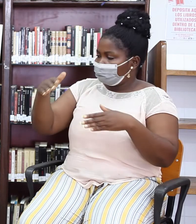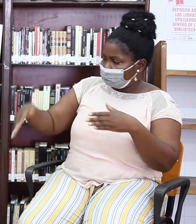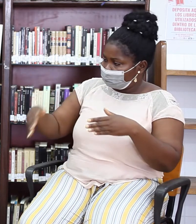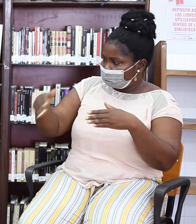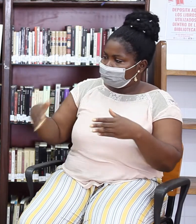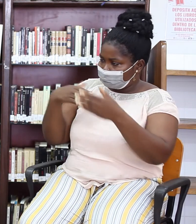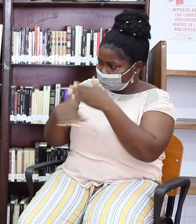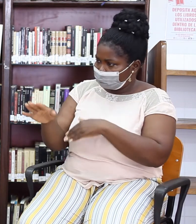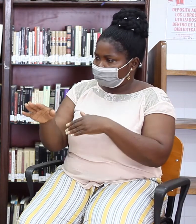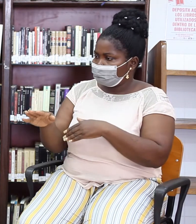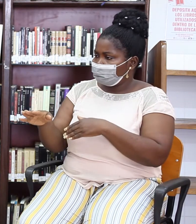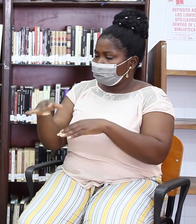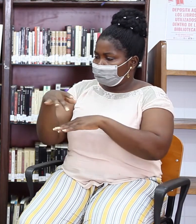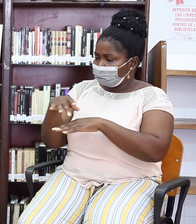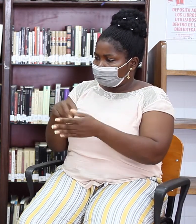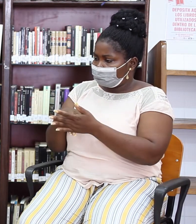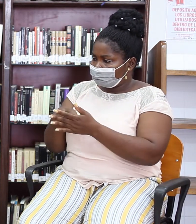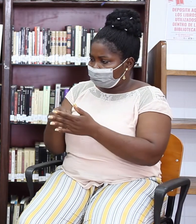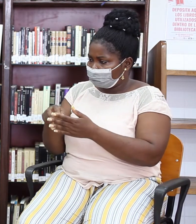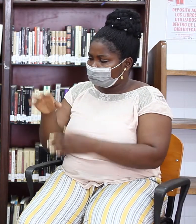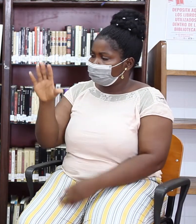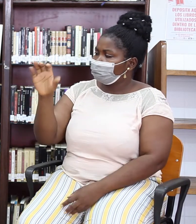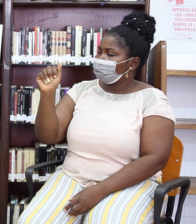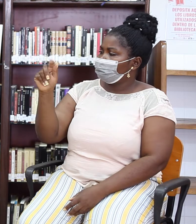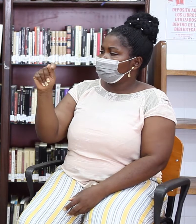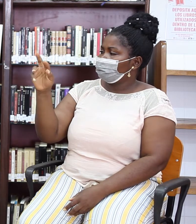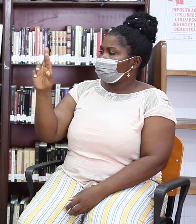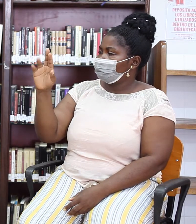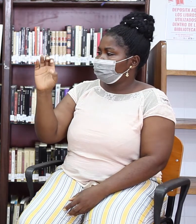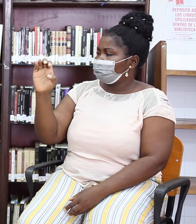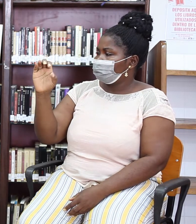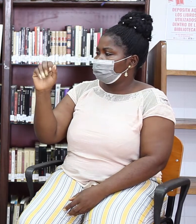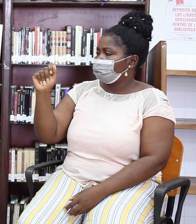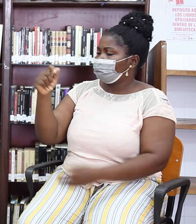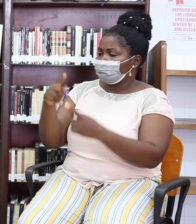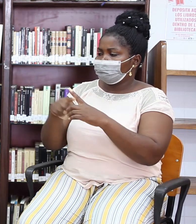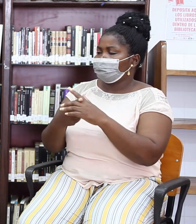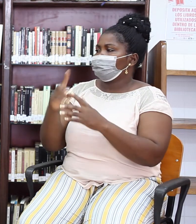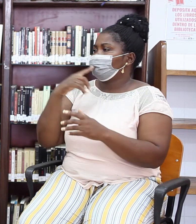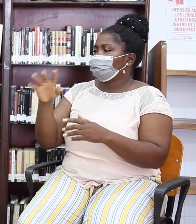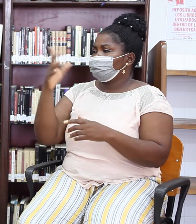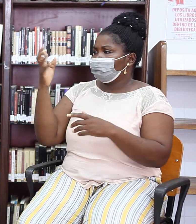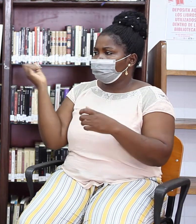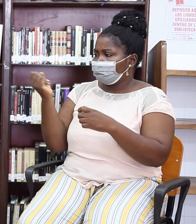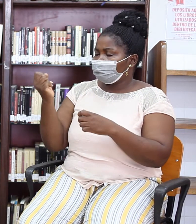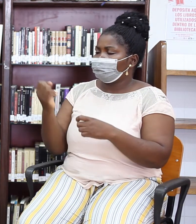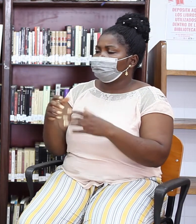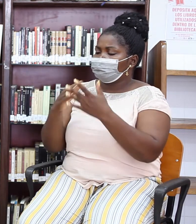lado entró a pie el constructor principal del reino, provisto de su vara de